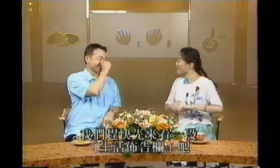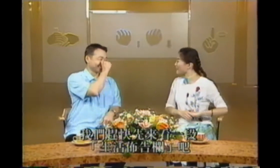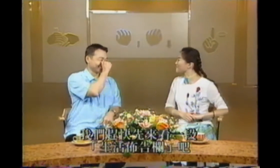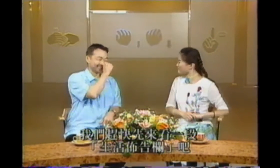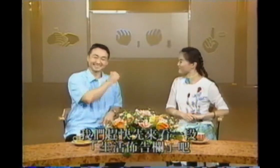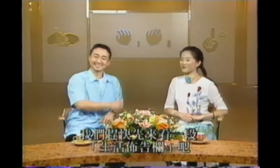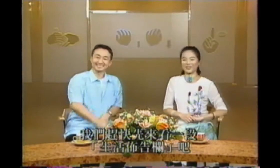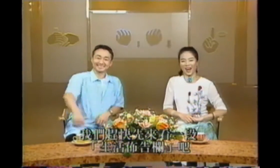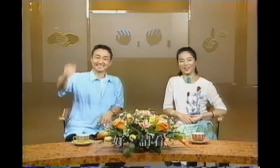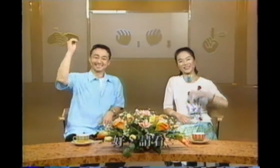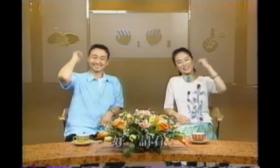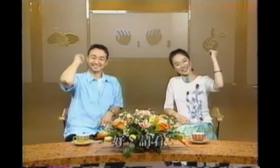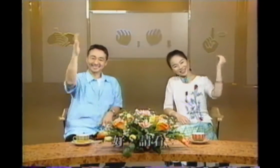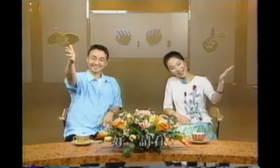吧。 好，请看。